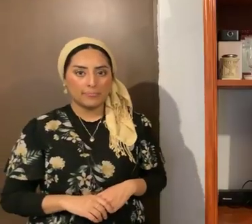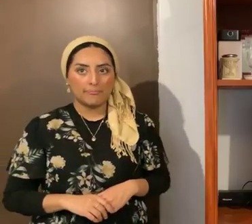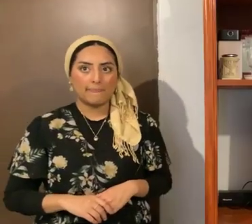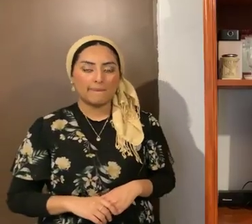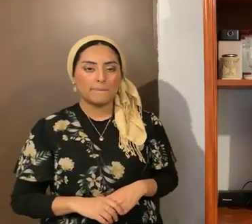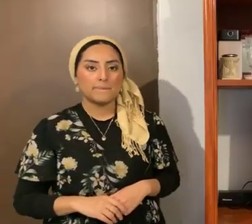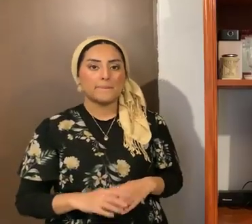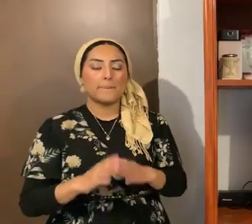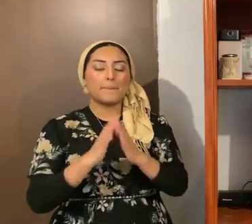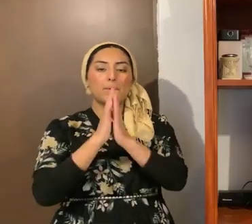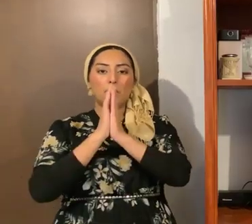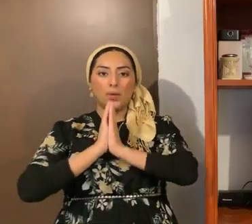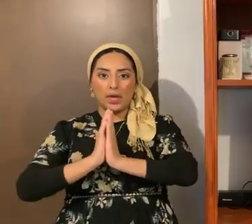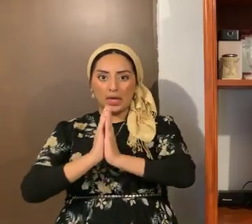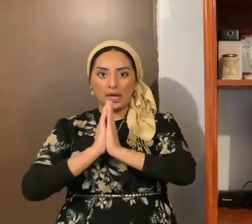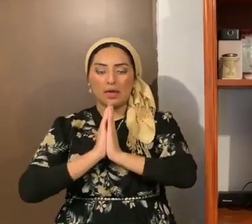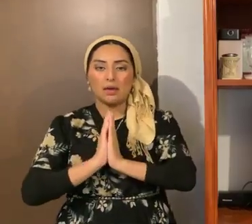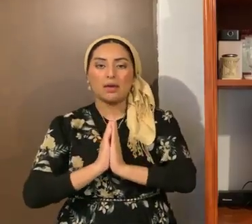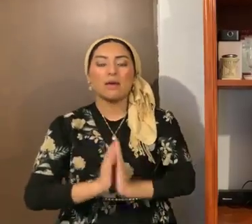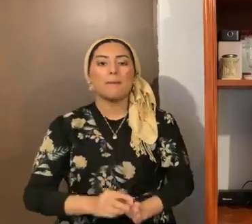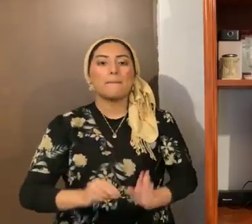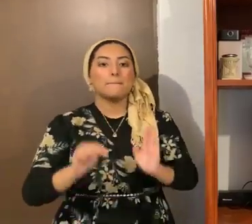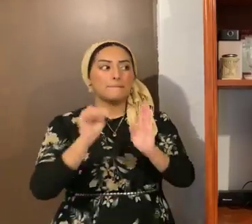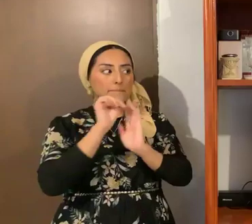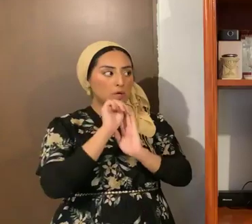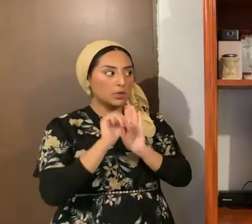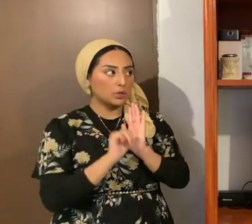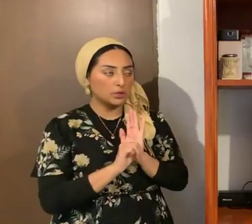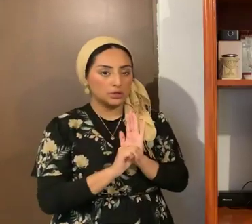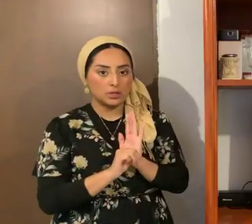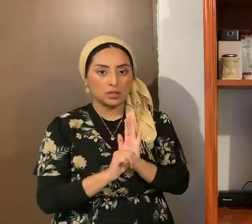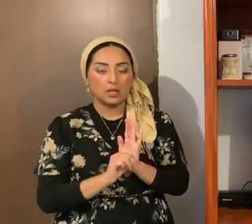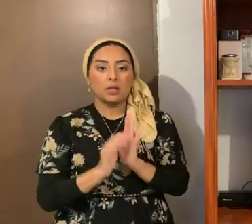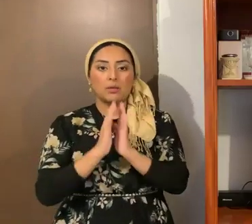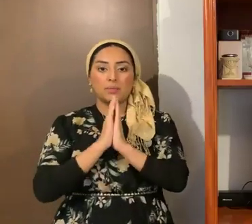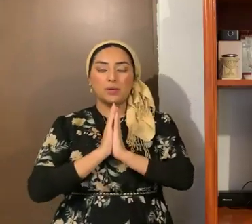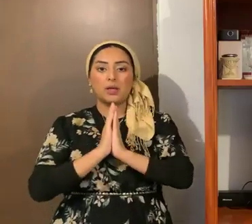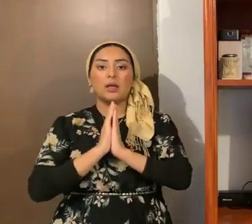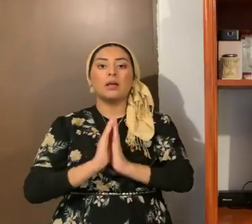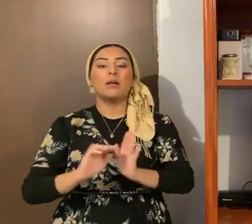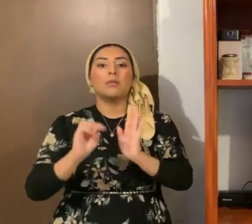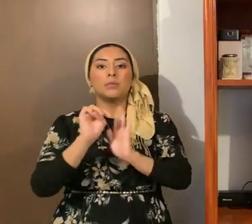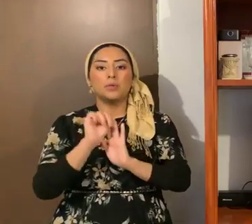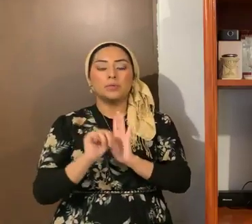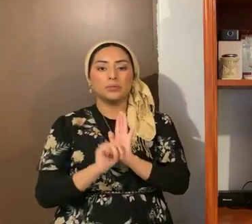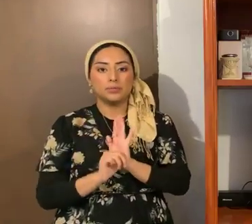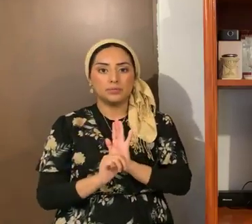La tefila de Moshe, número 5, la tefila de Moshe